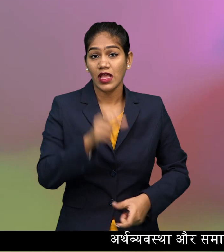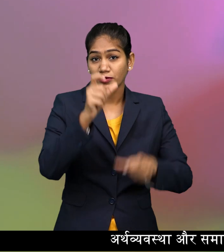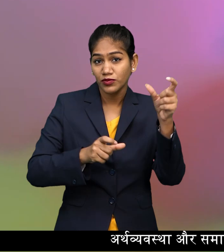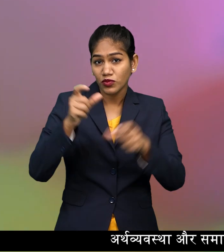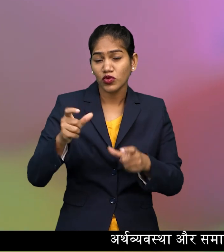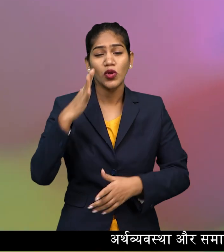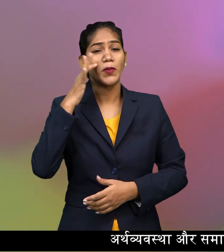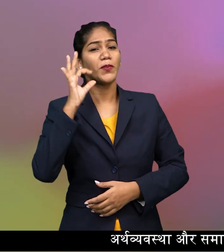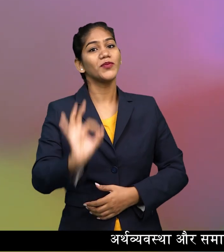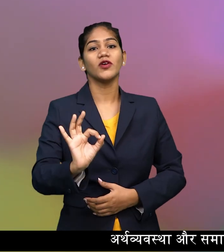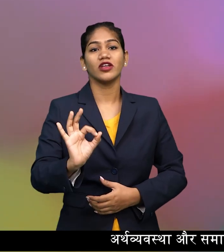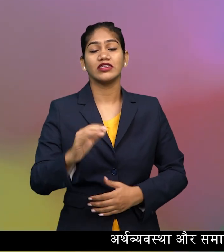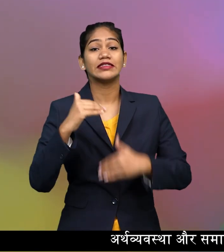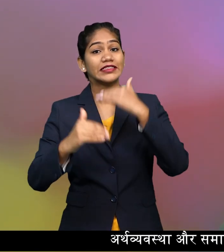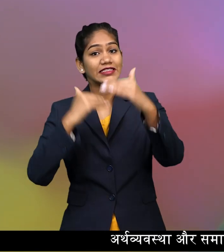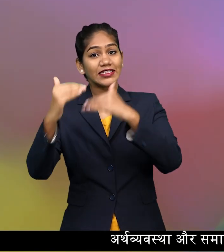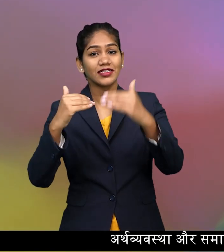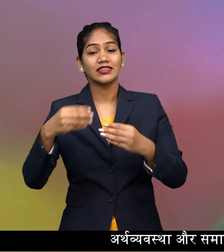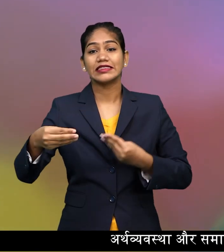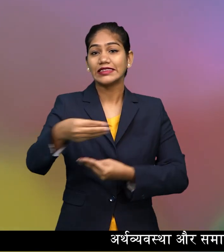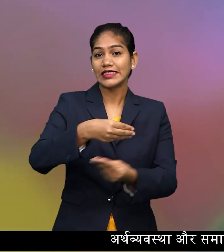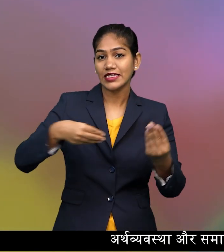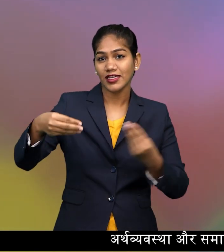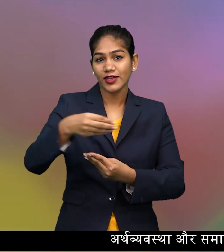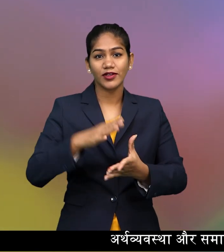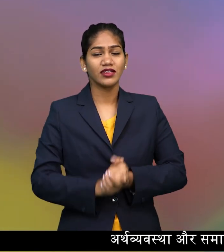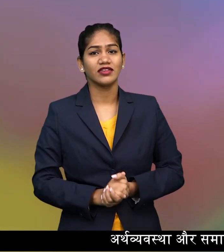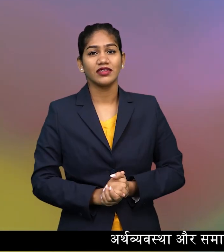अर्थव्यवस्था और समाज के विकास के लिए लोग महत्वपूर्ण हैं।